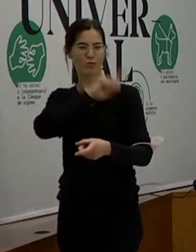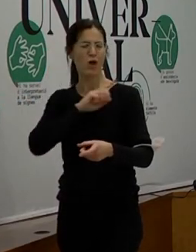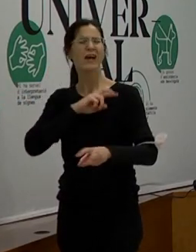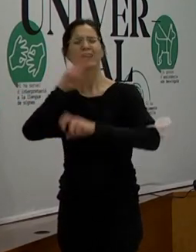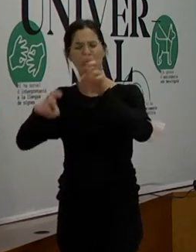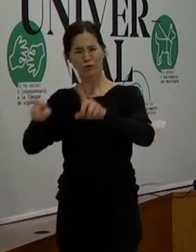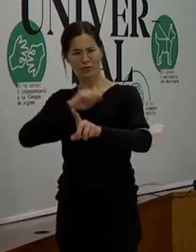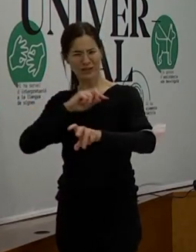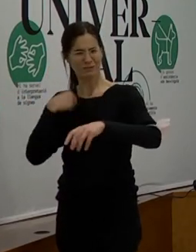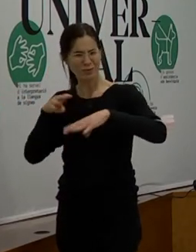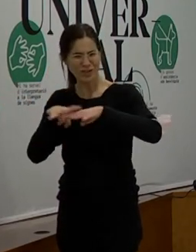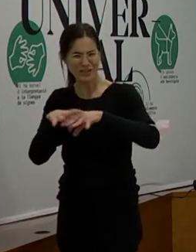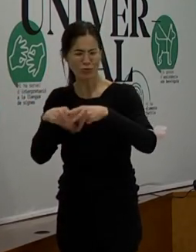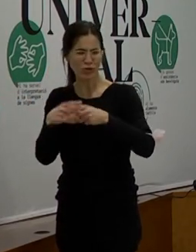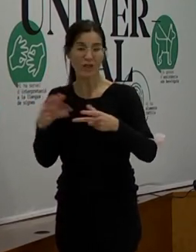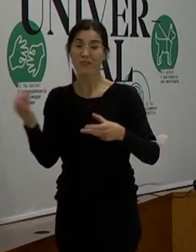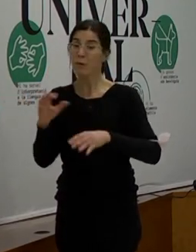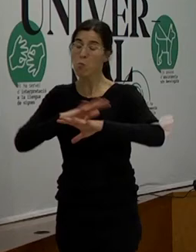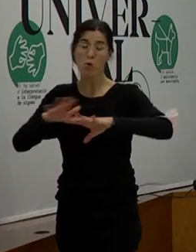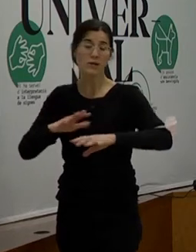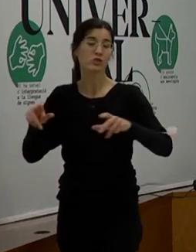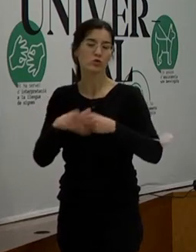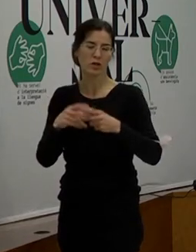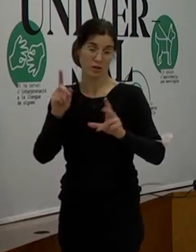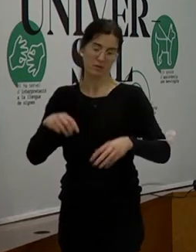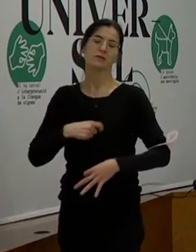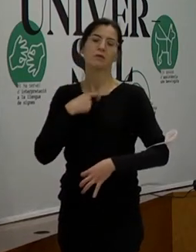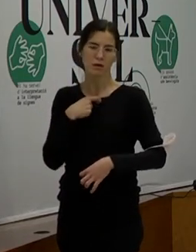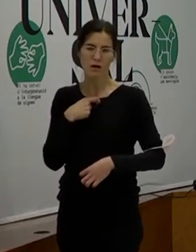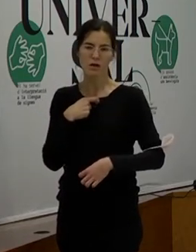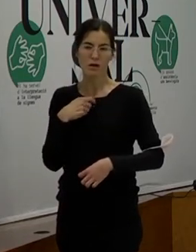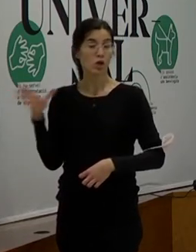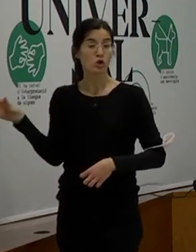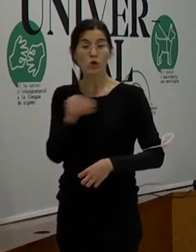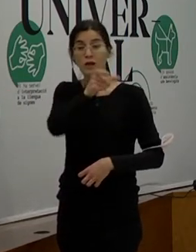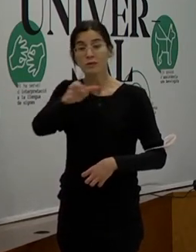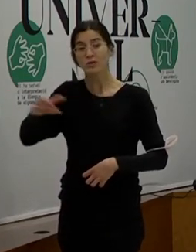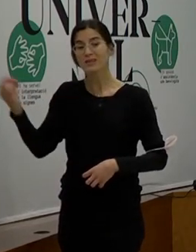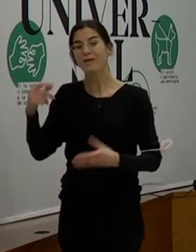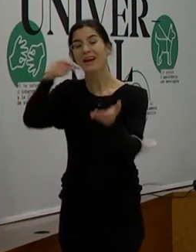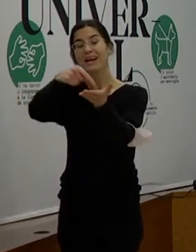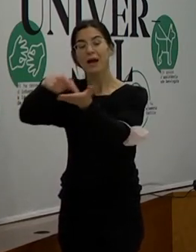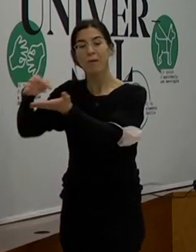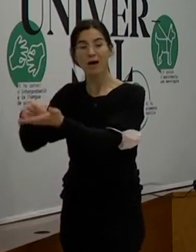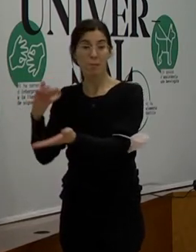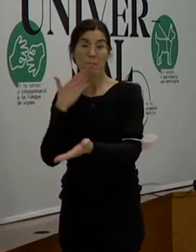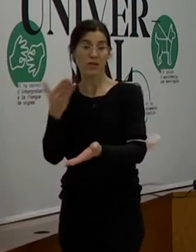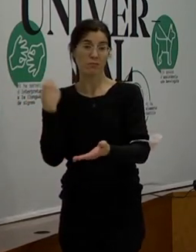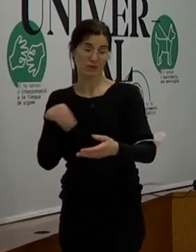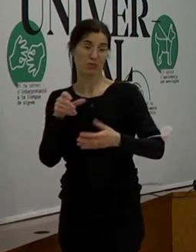la xarxa social. He dit que té que ser un moviment social civil. Tota la gent té que reclamar, teniu que reclamar aquest